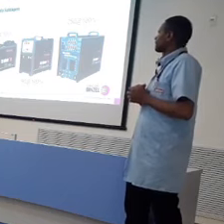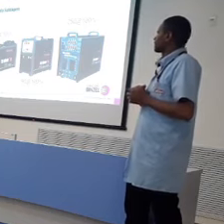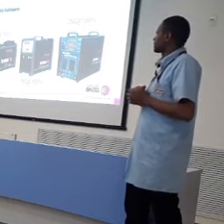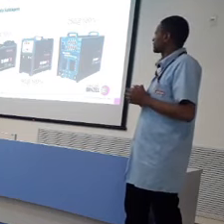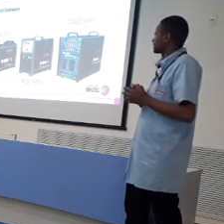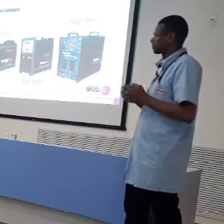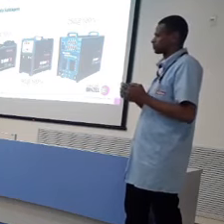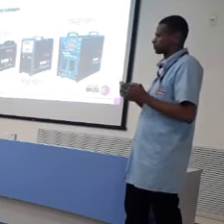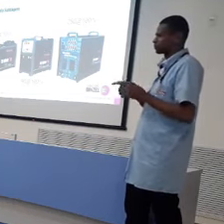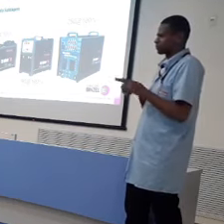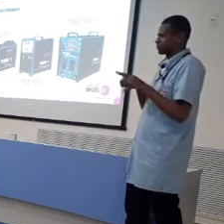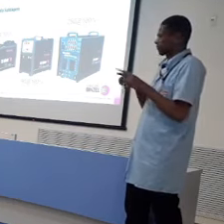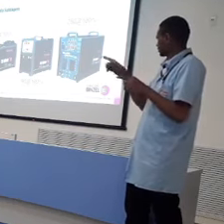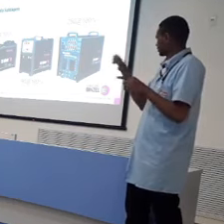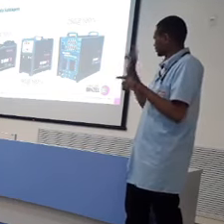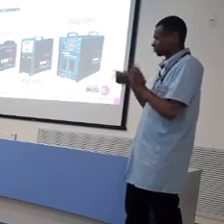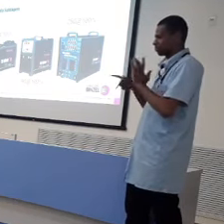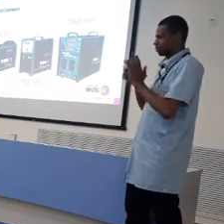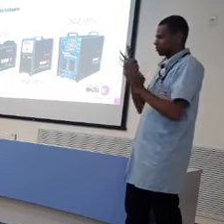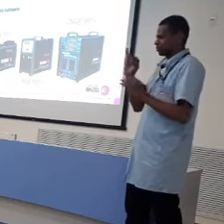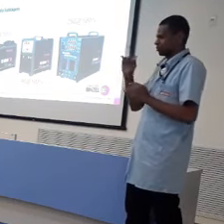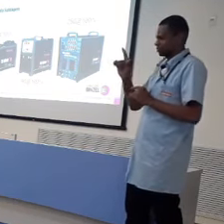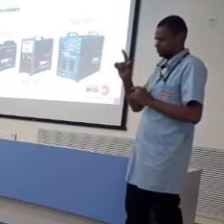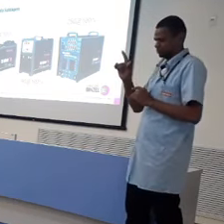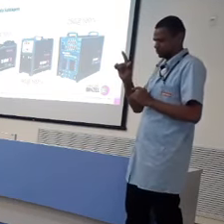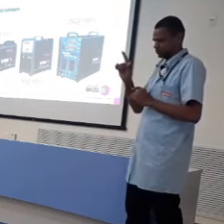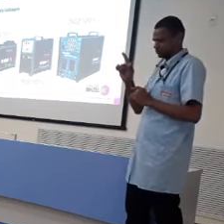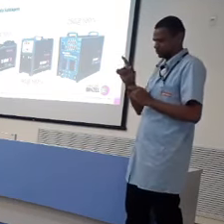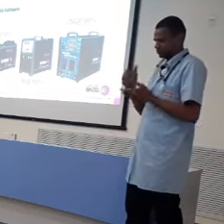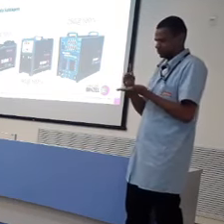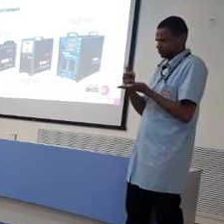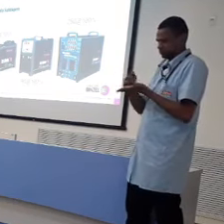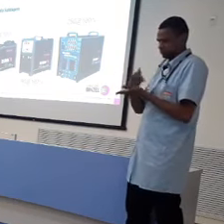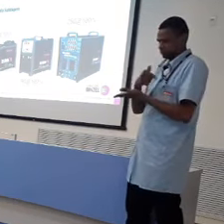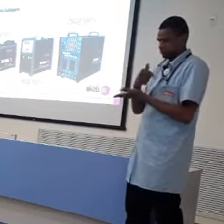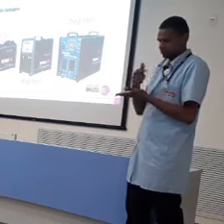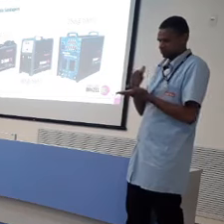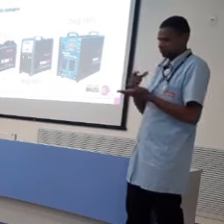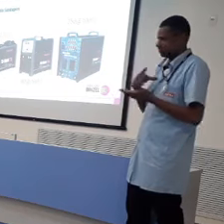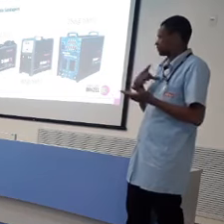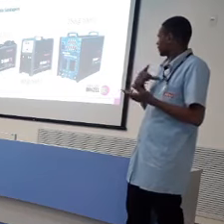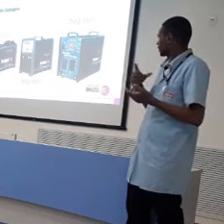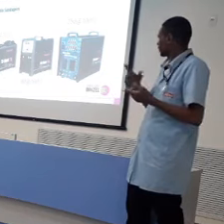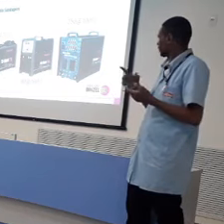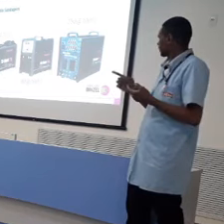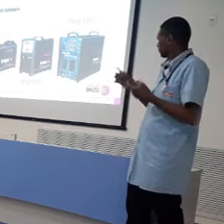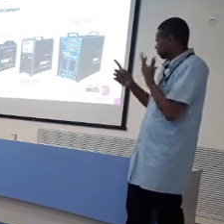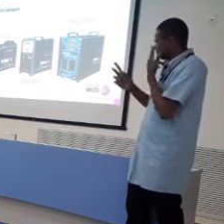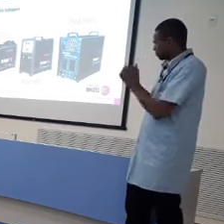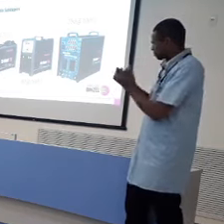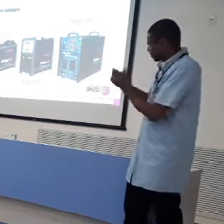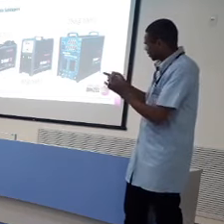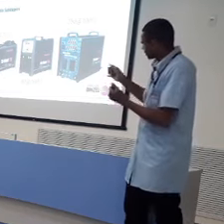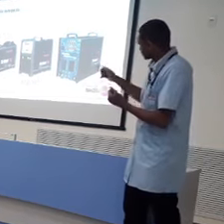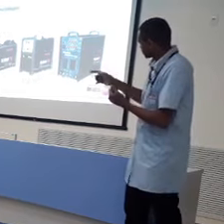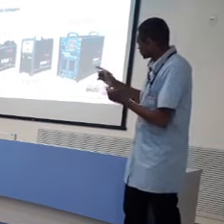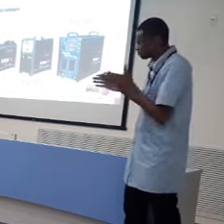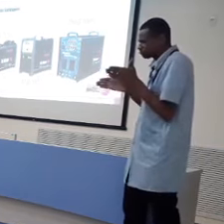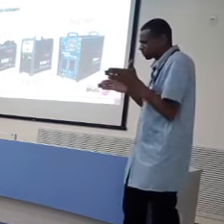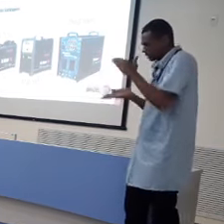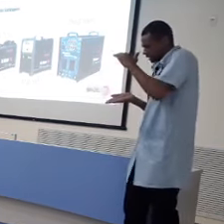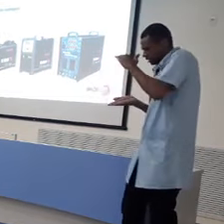Também temos as máquinas TIG, né, pessoal? Hoje a vantagem também, essa inversora aqui parece muito com esse equipamento, assim, o porte dele